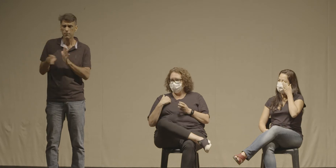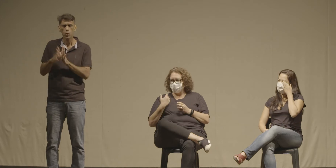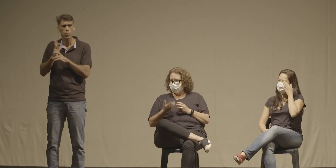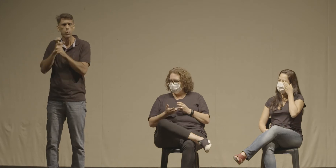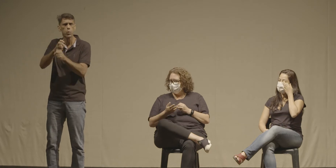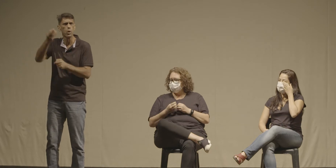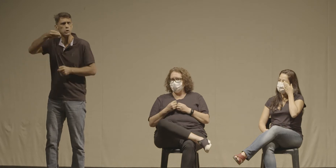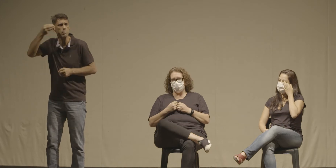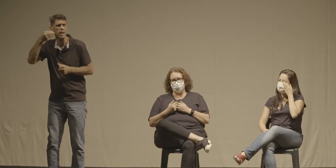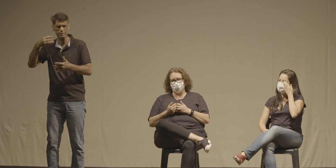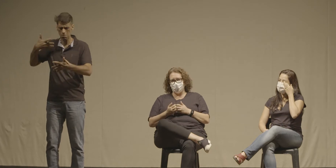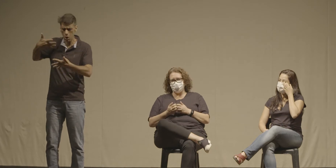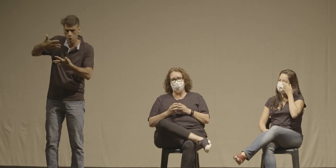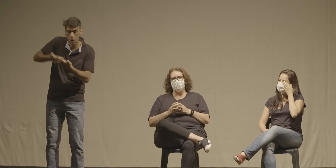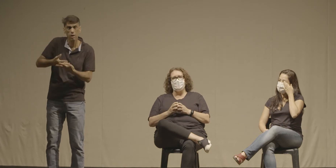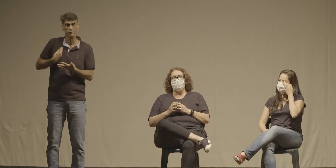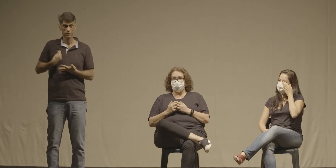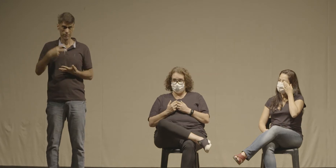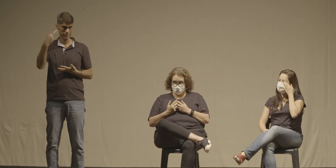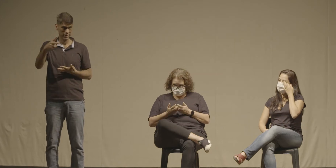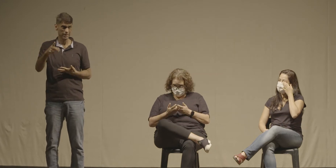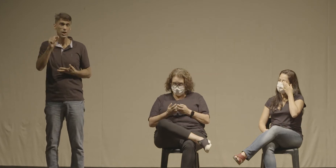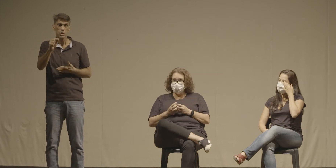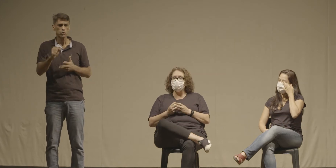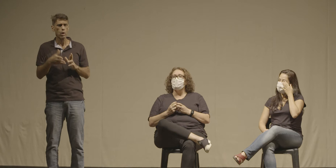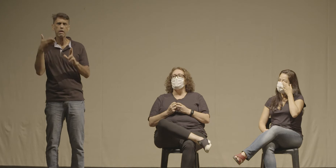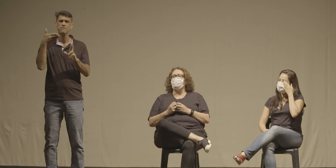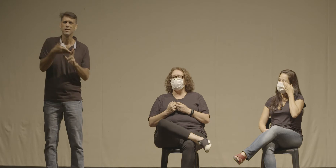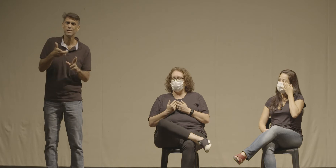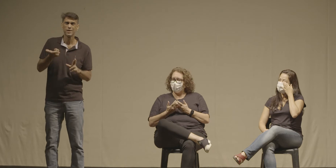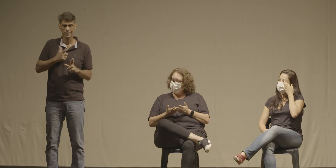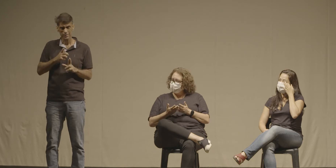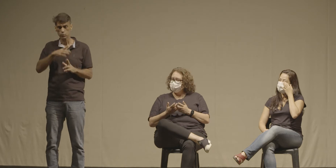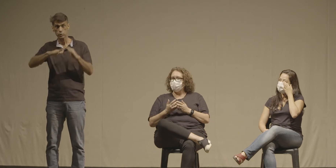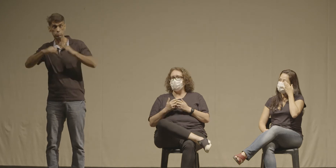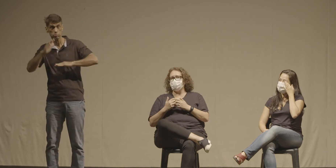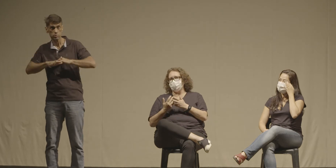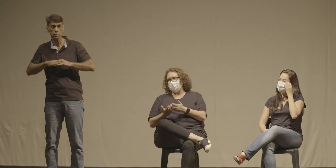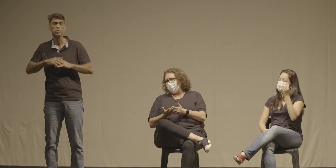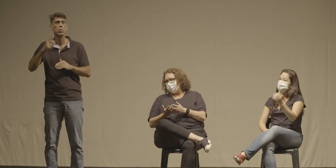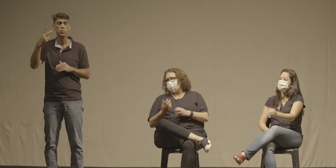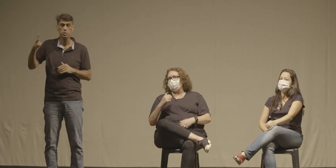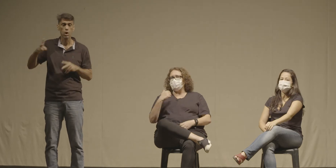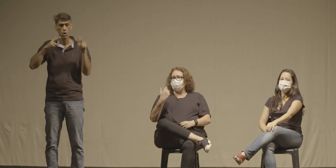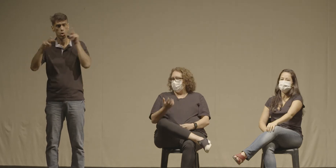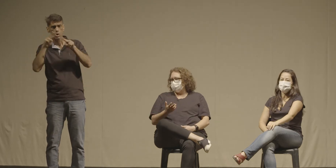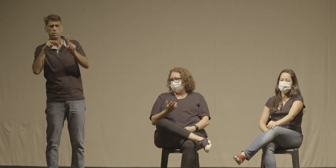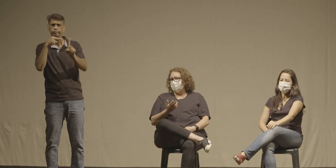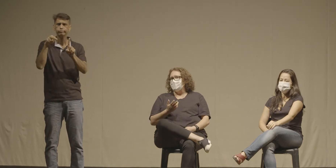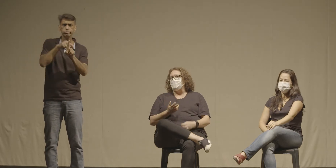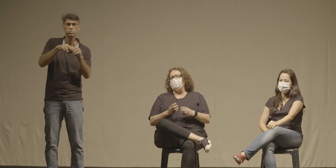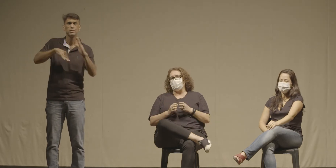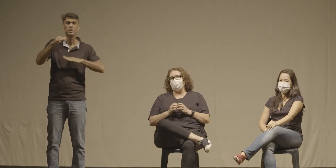com seus conhecimentos, com suas vivências, com as suas referências, com seus talentos, com seus olhares, com seus